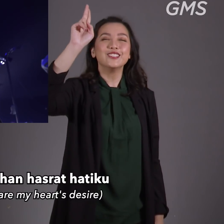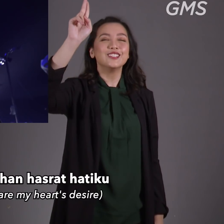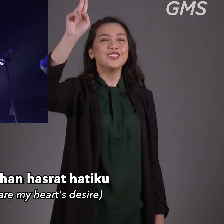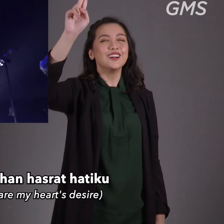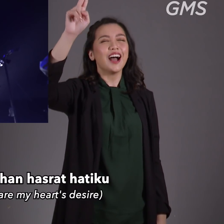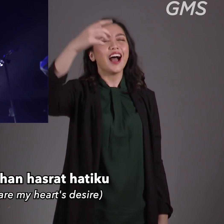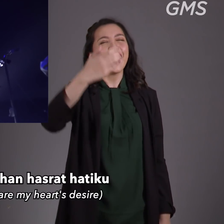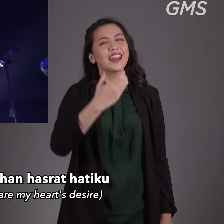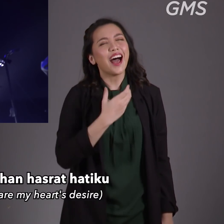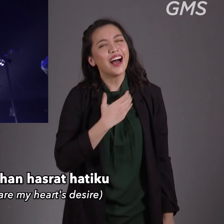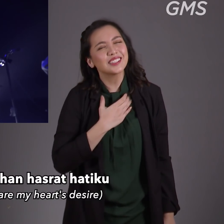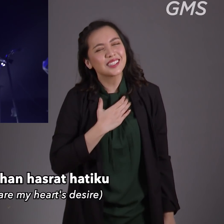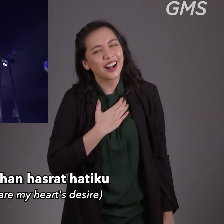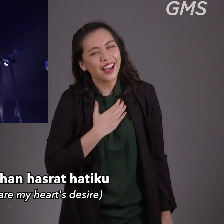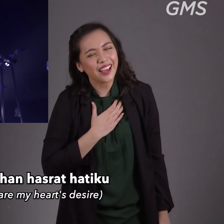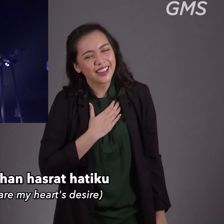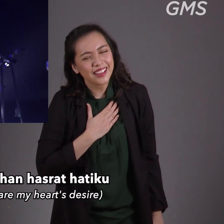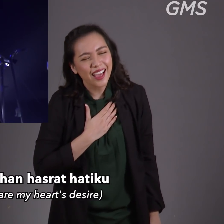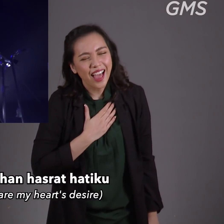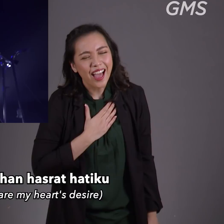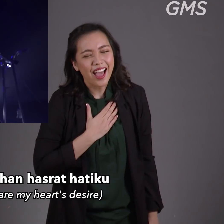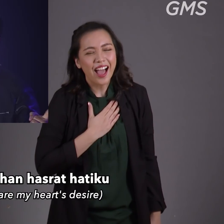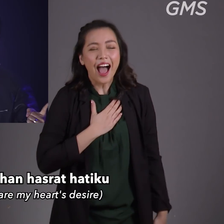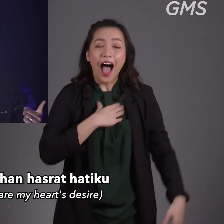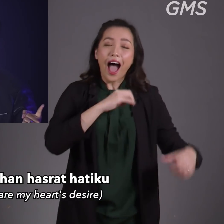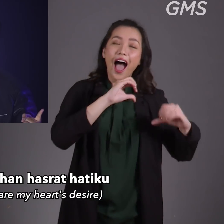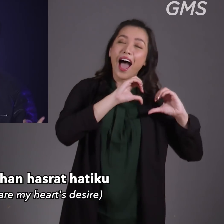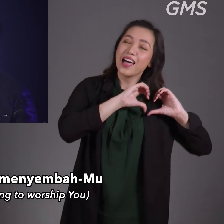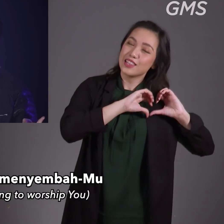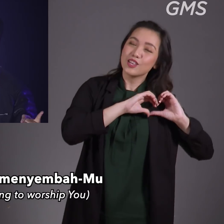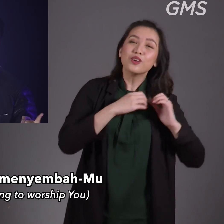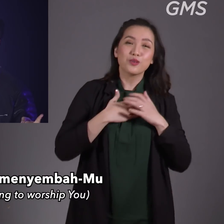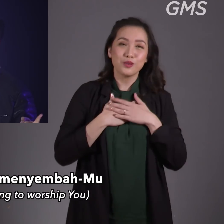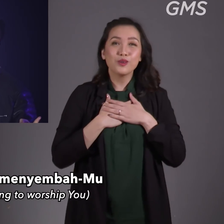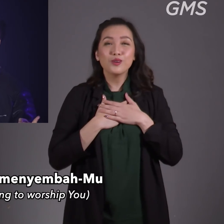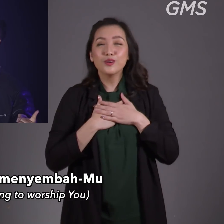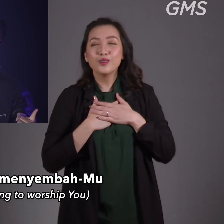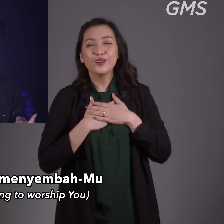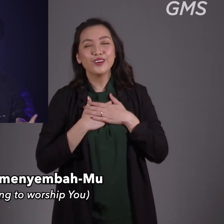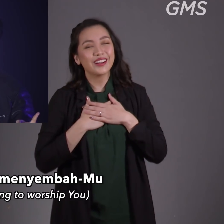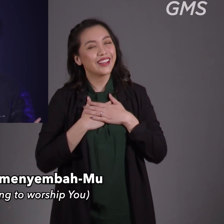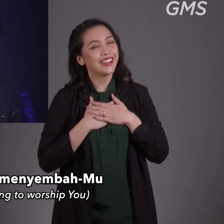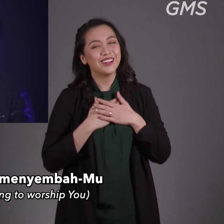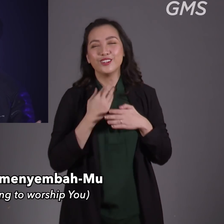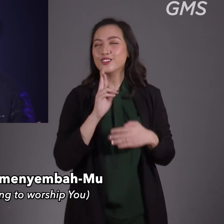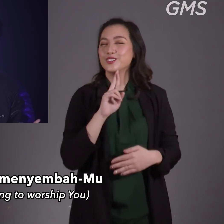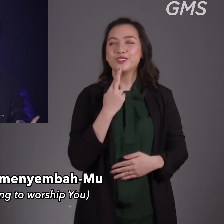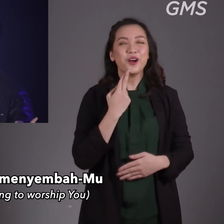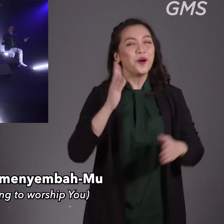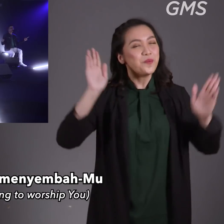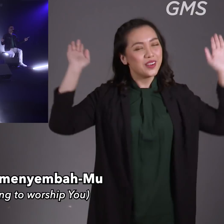Kaulah Tuhan hasrat hatiku, ku rindu